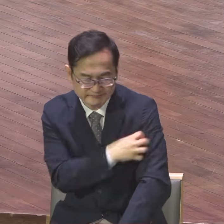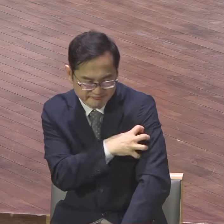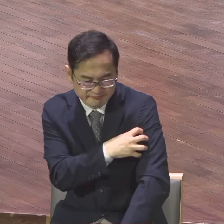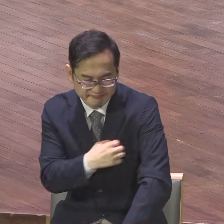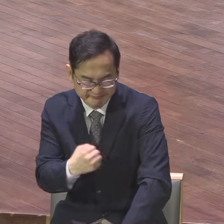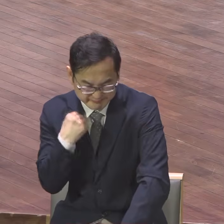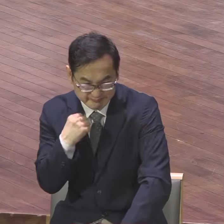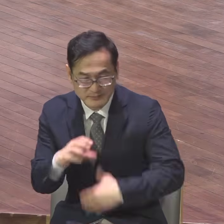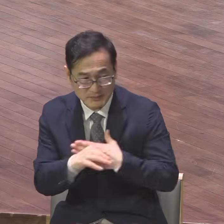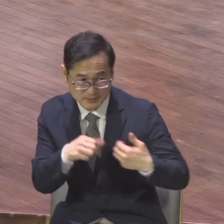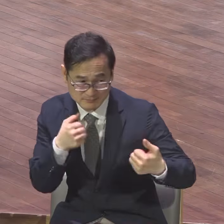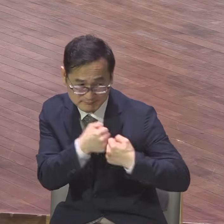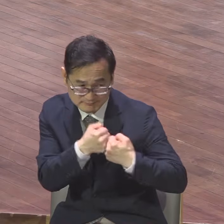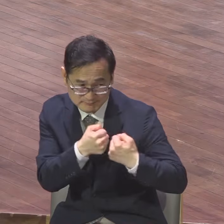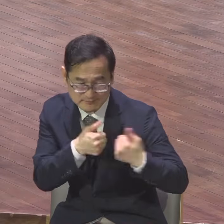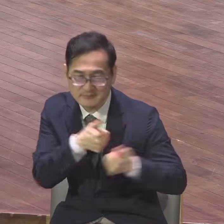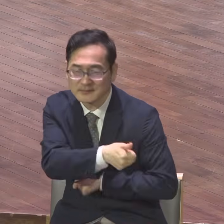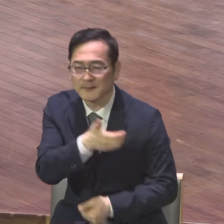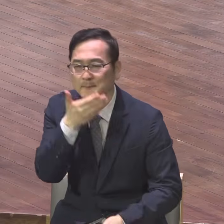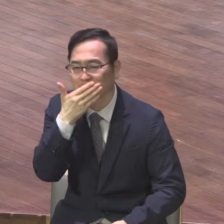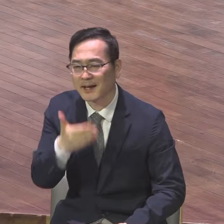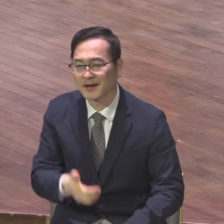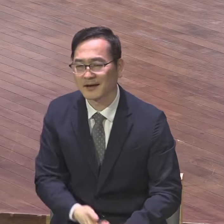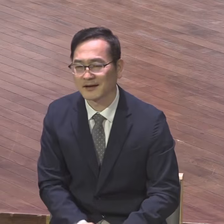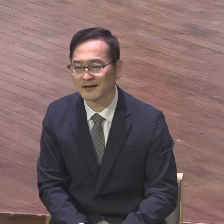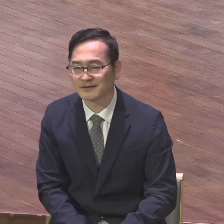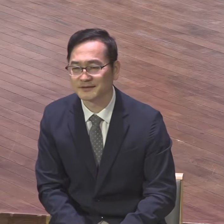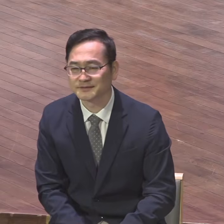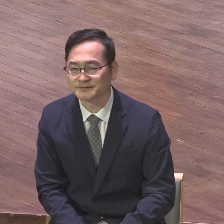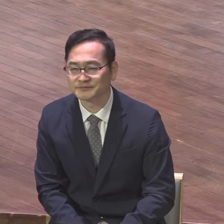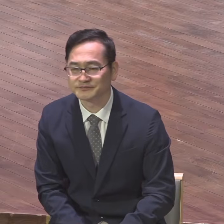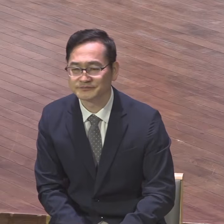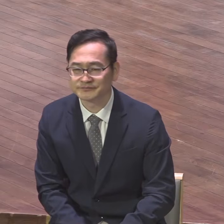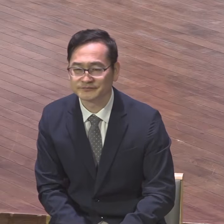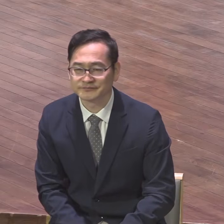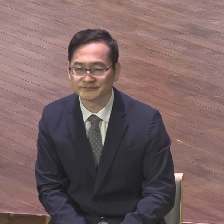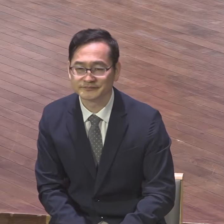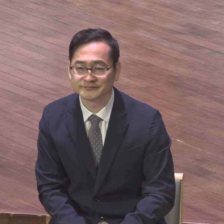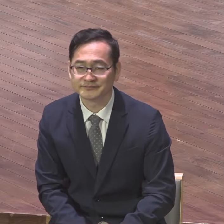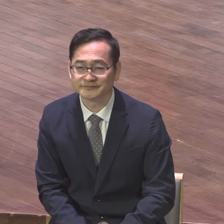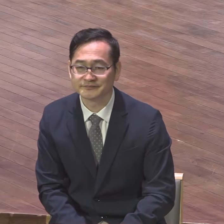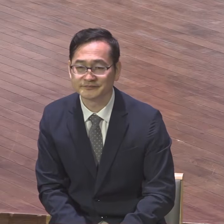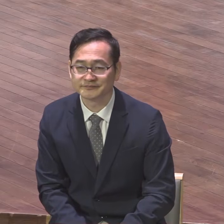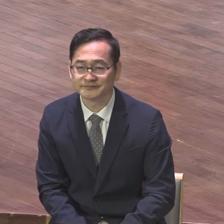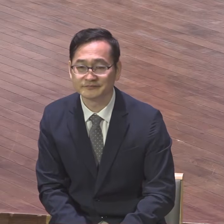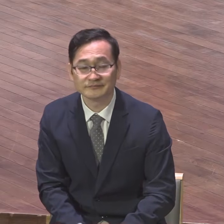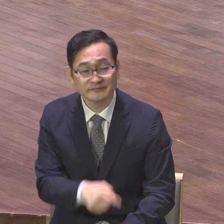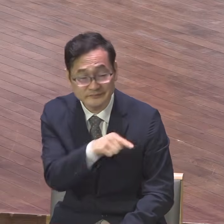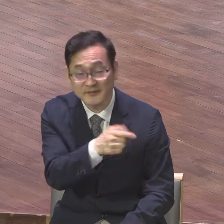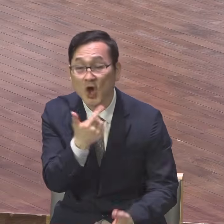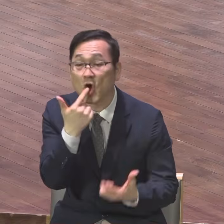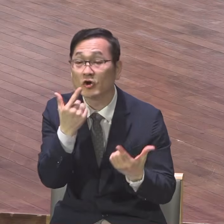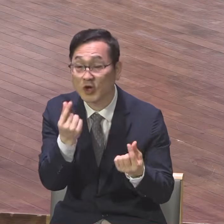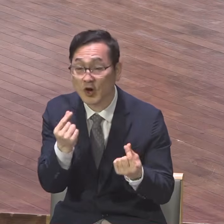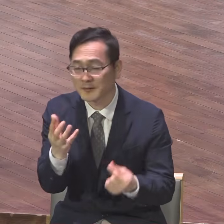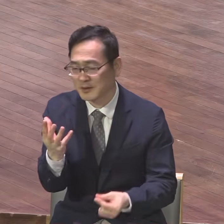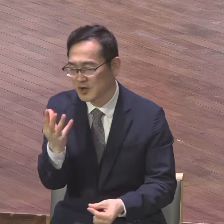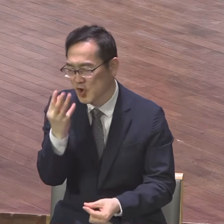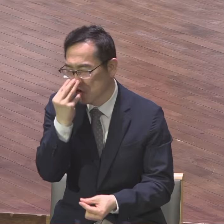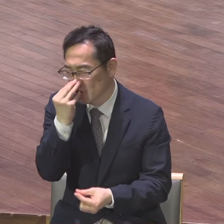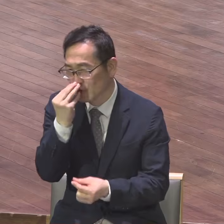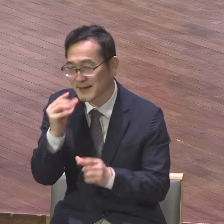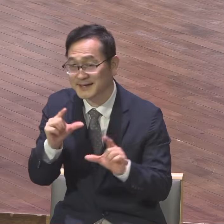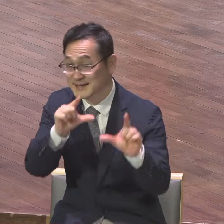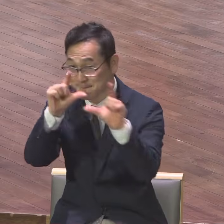경기가 되지요. 마찬가지예요. 경건에